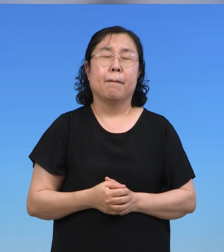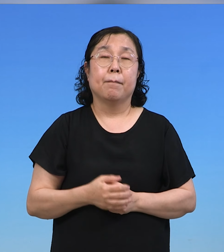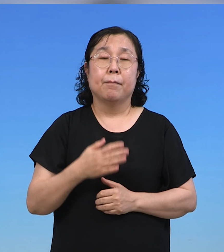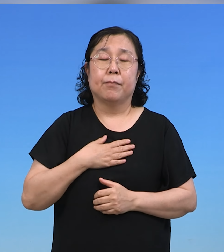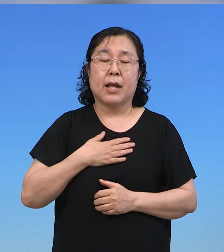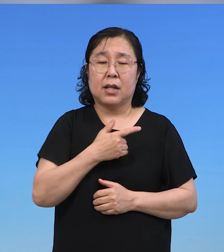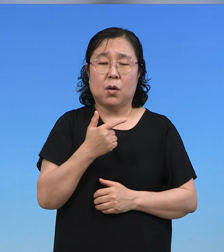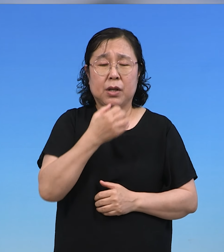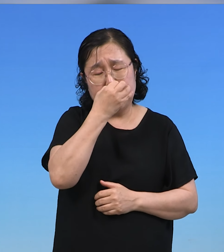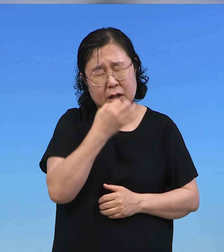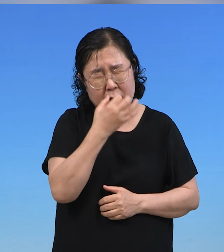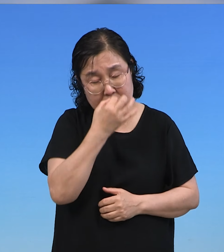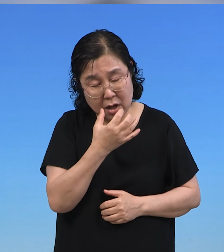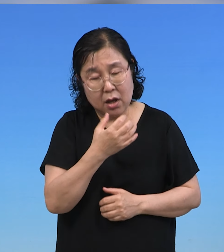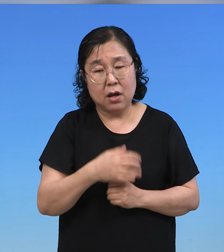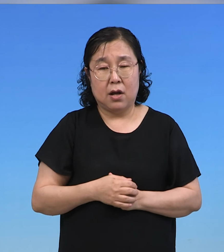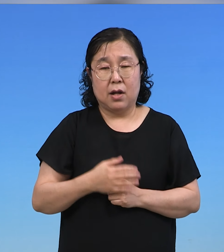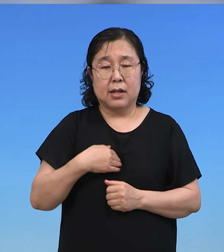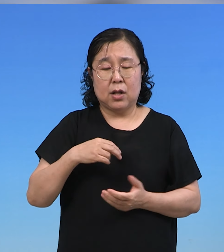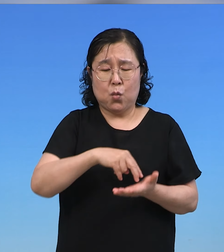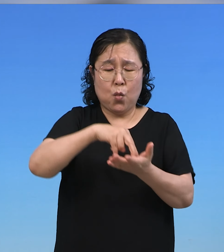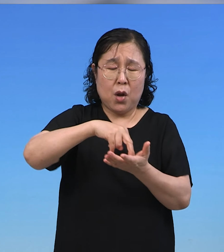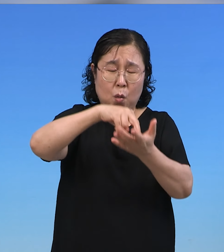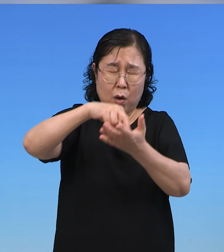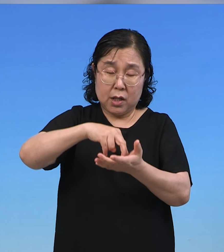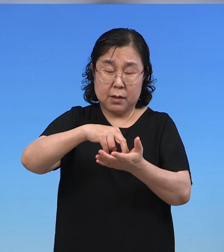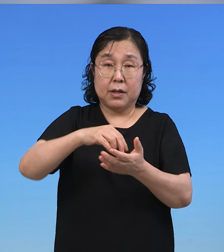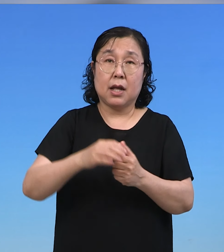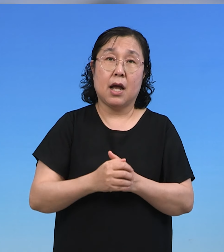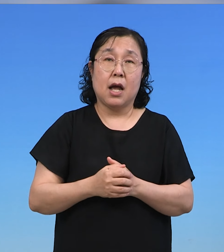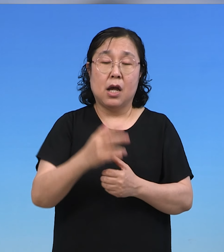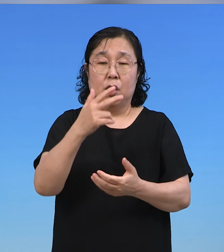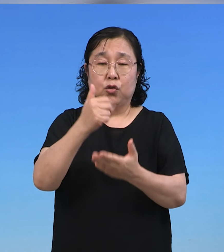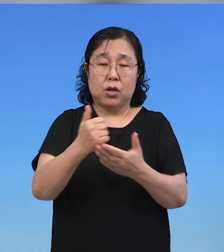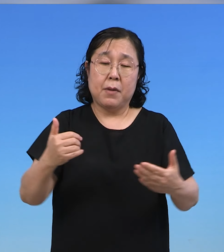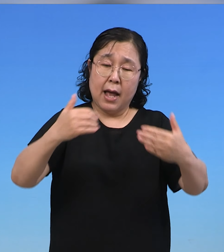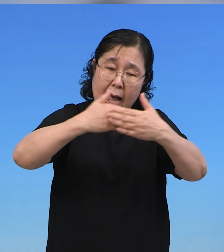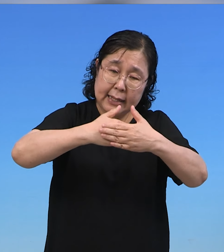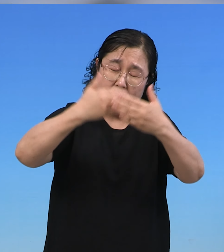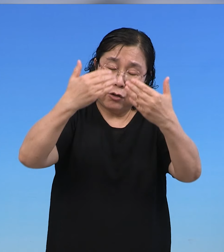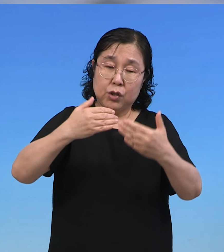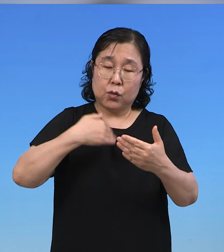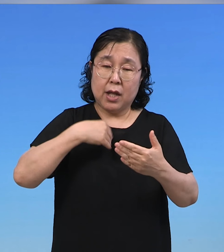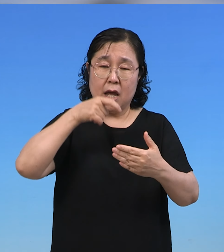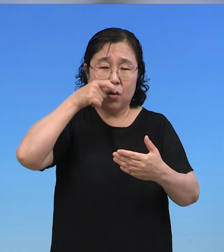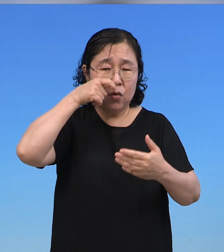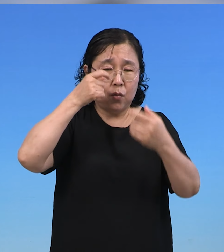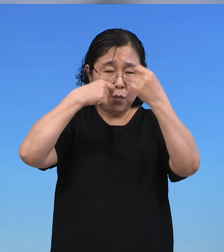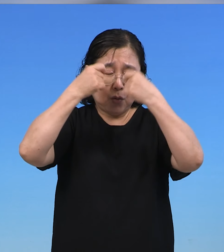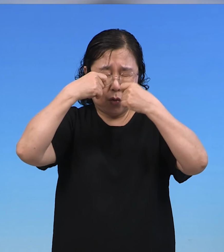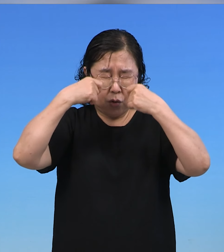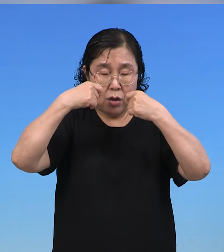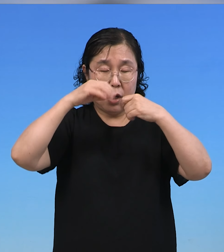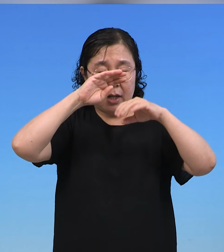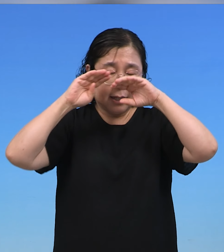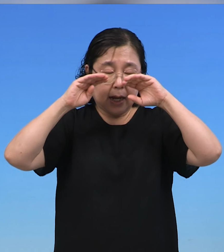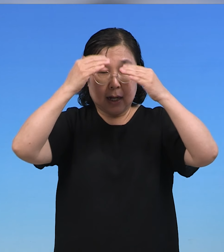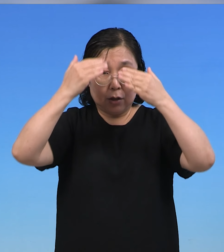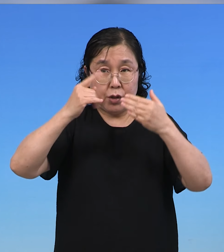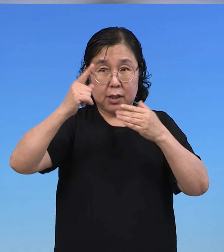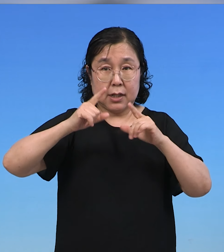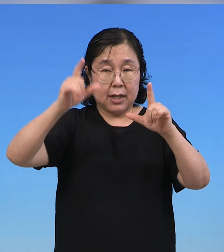너무 힘들었습니다. 너무 외로웠습니다. 주님이 안아주시며 눈물 닦아주실 그날, 20주년으로